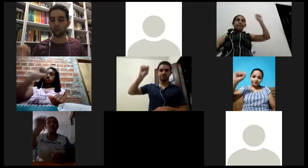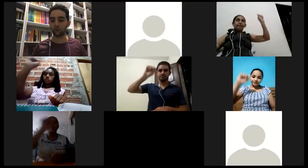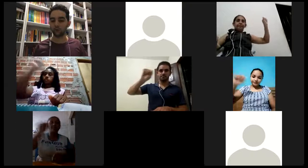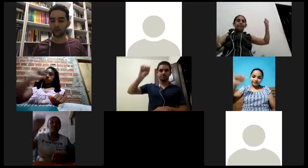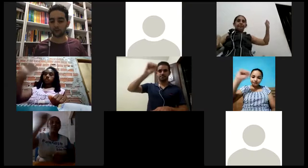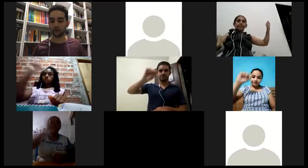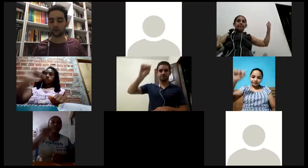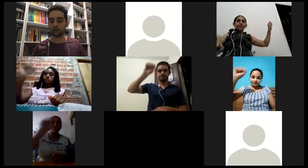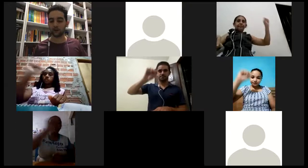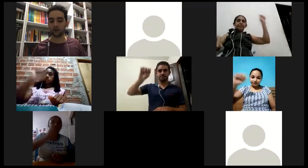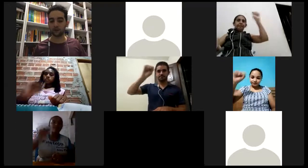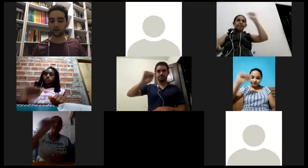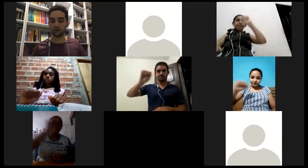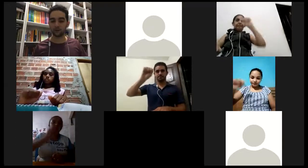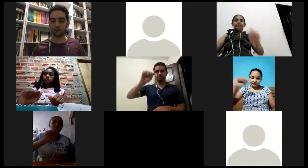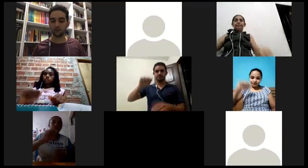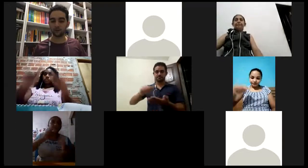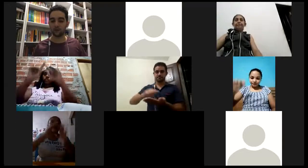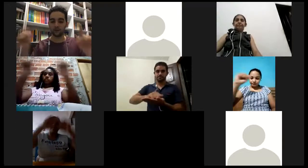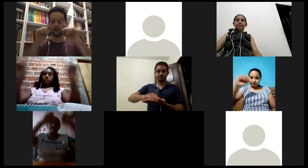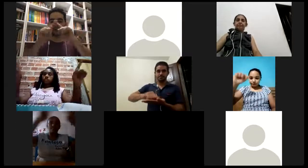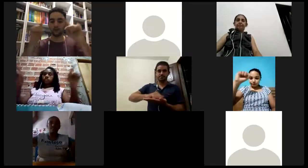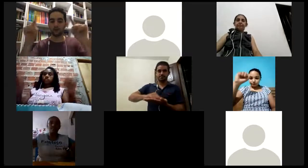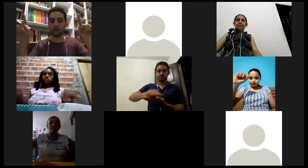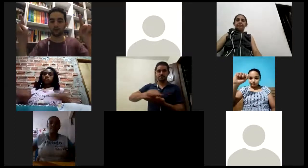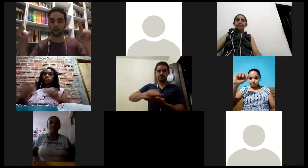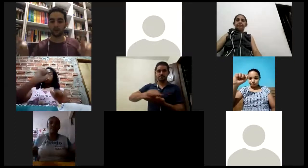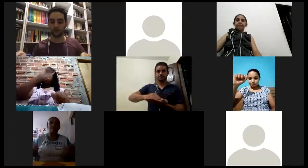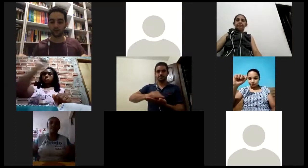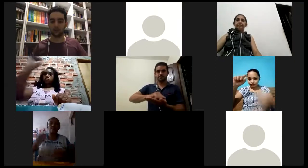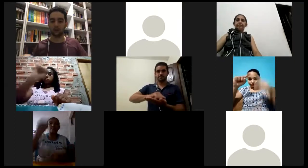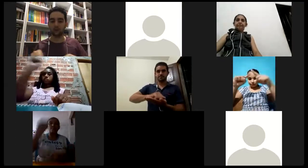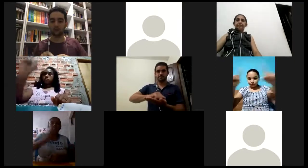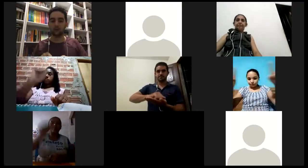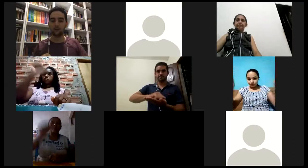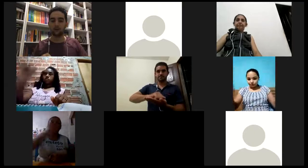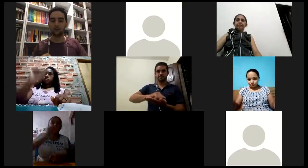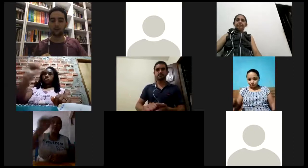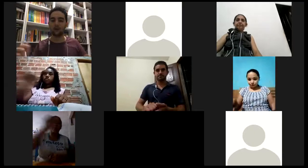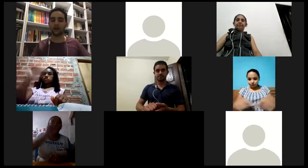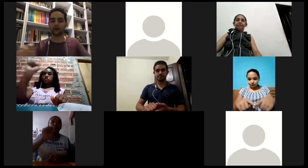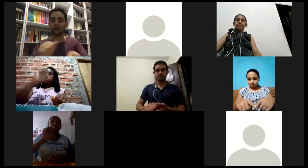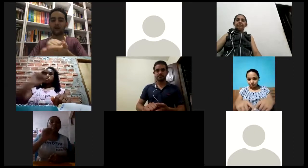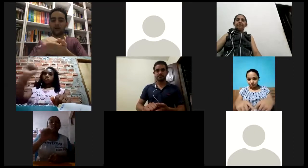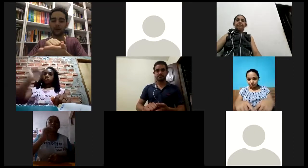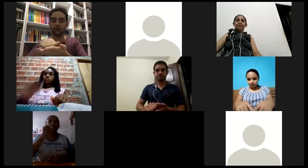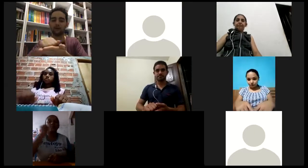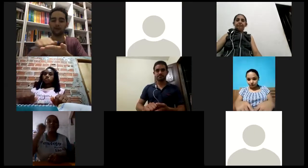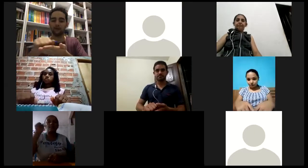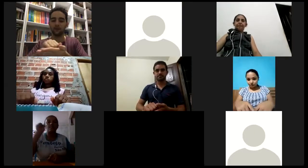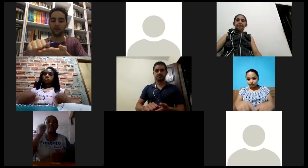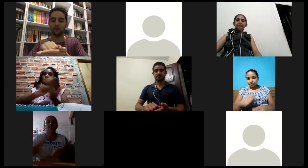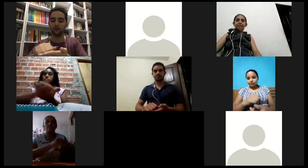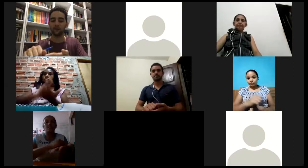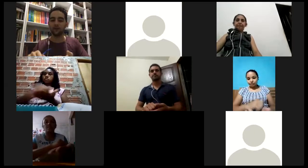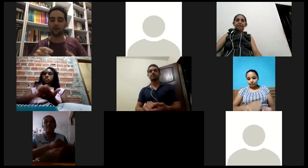Outro modo de fazer apagador de quadro. Fazendo o quadro também. E outro também é esse, Alisson. Apagando na mão,